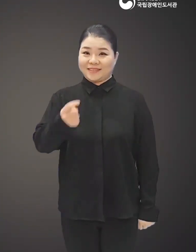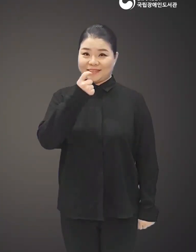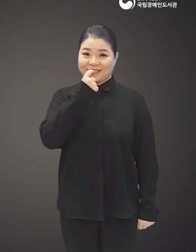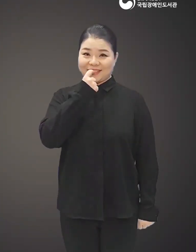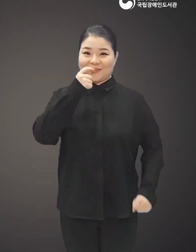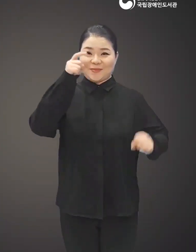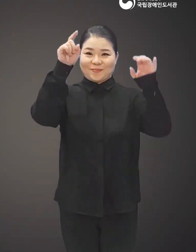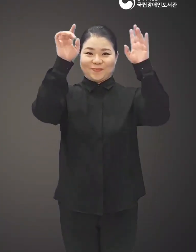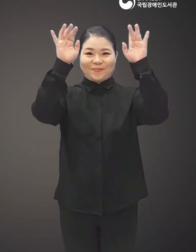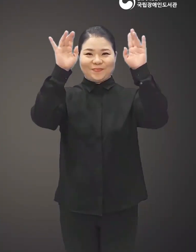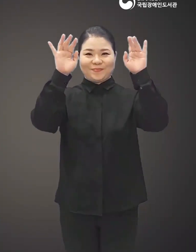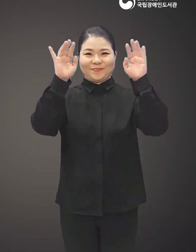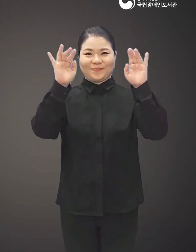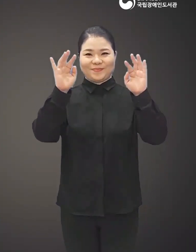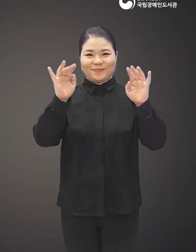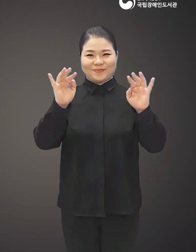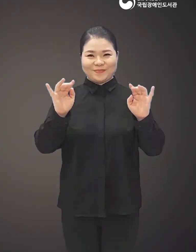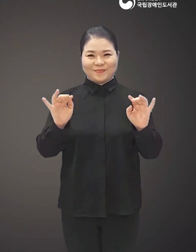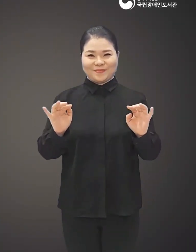눈이 내리고 있습니다.